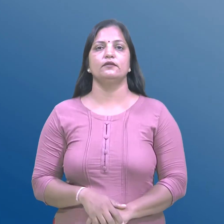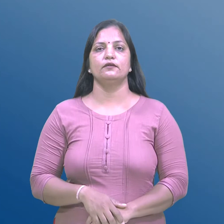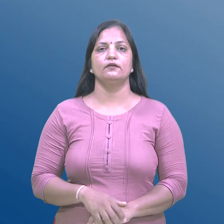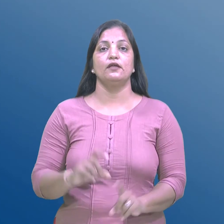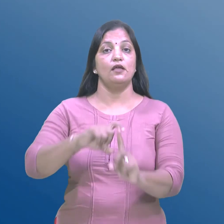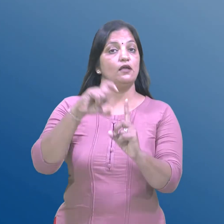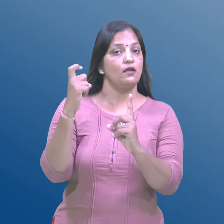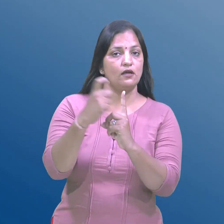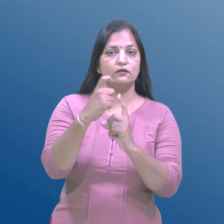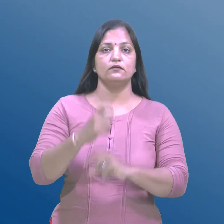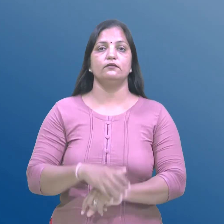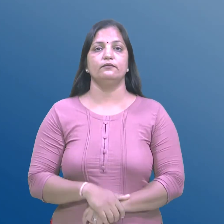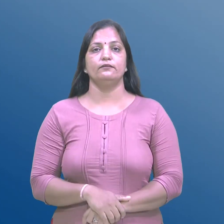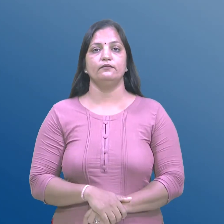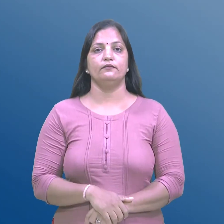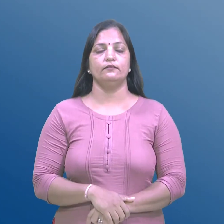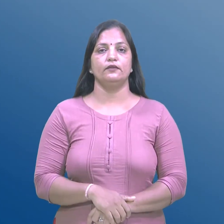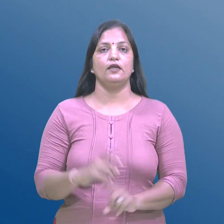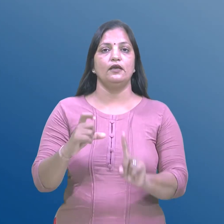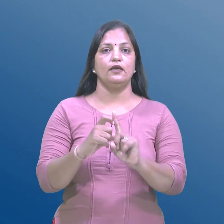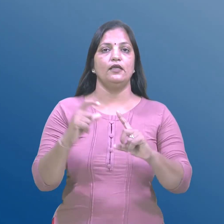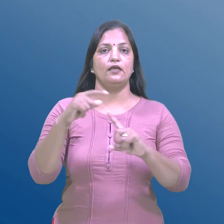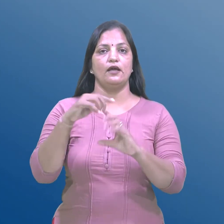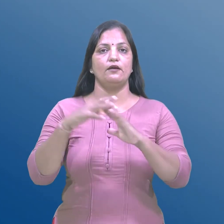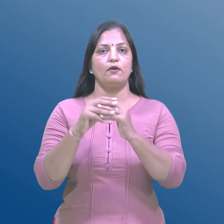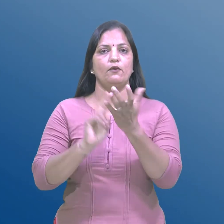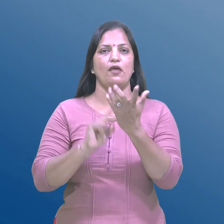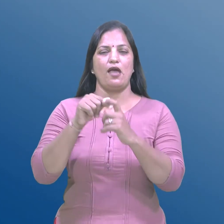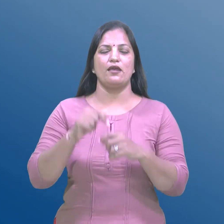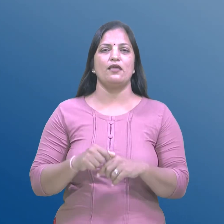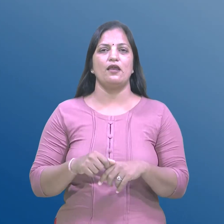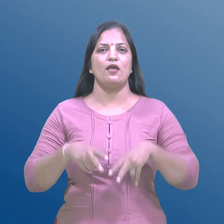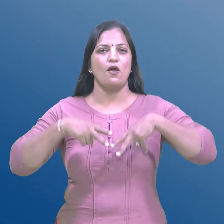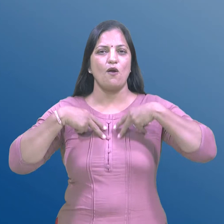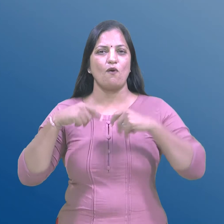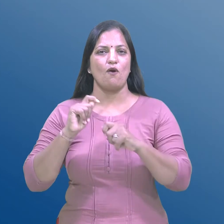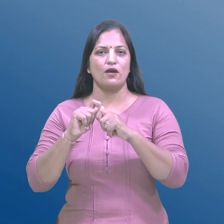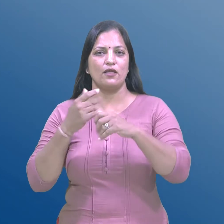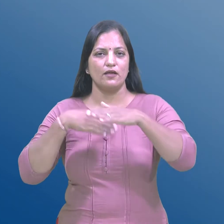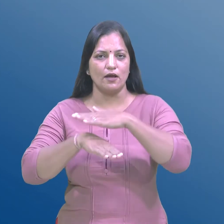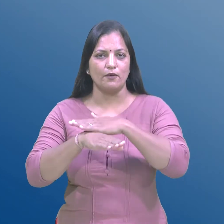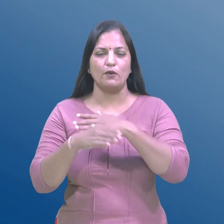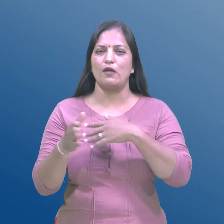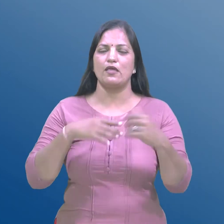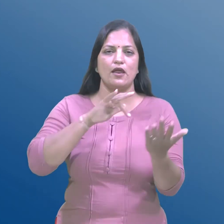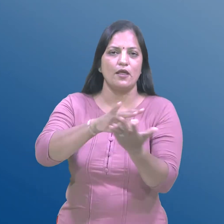સાંસ્કૃતિક, દીવાની કે અન્ય કોઈ પણ ક્ષેત્રમાં મૂળભૂત